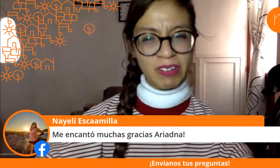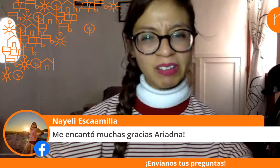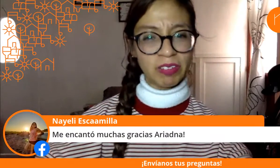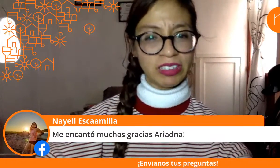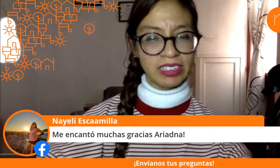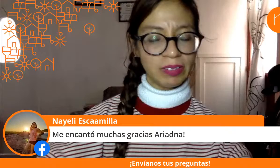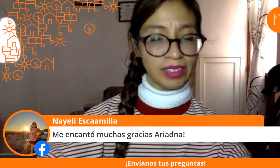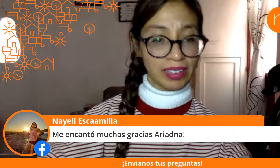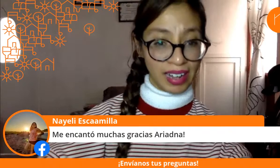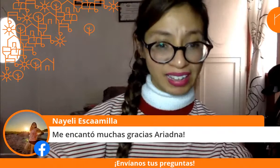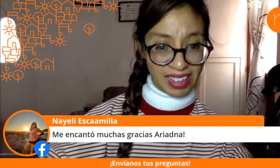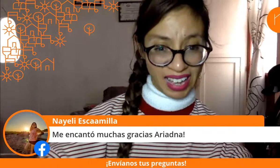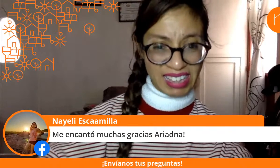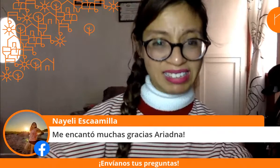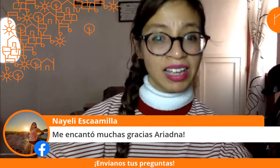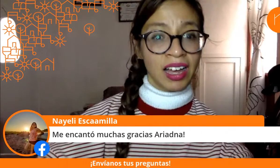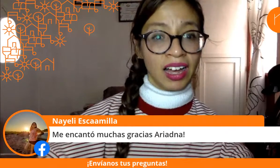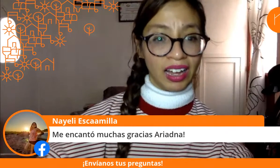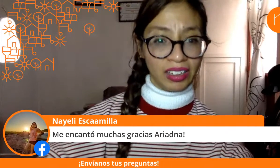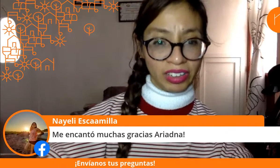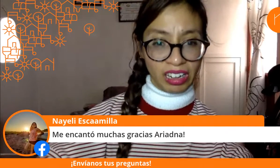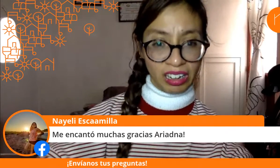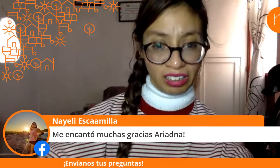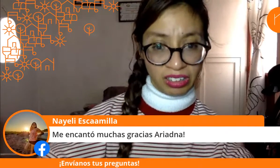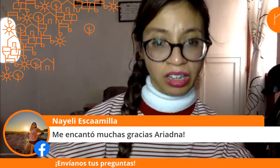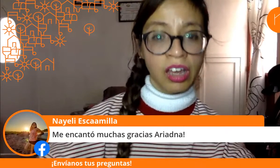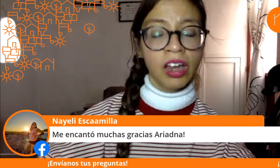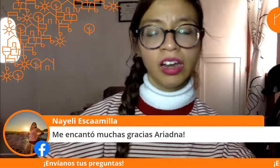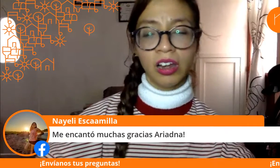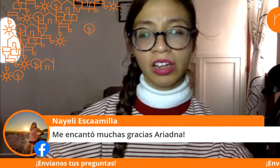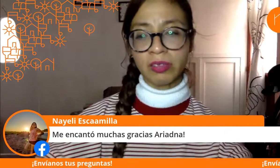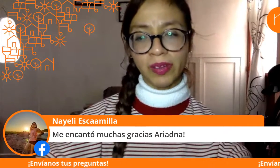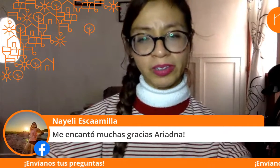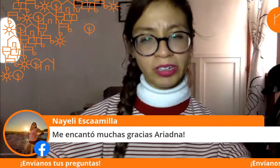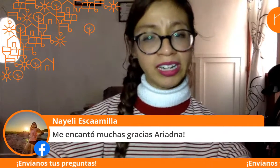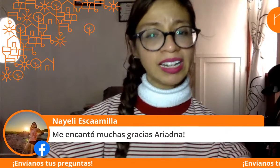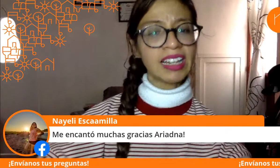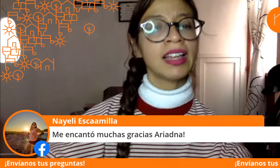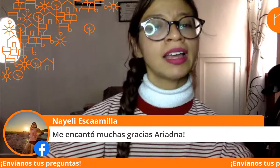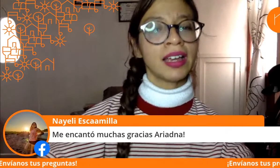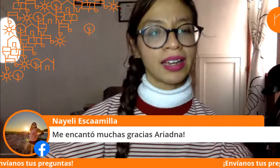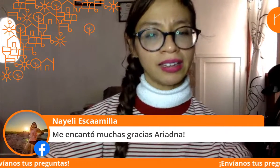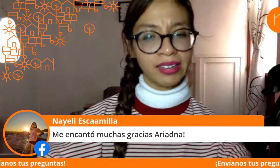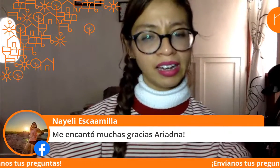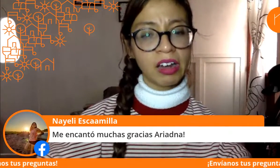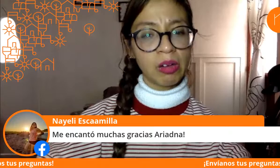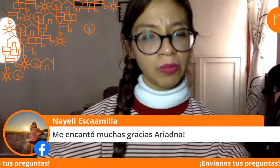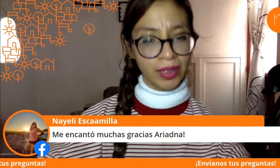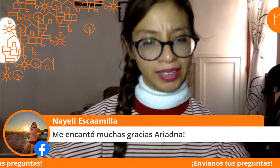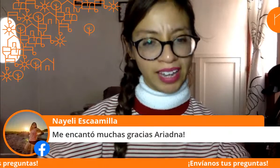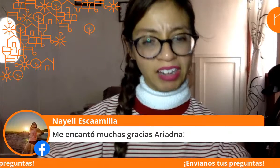Muchísimas, muchísimas gracias a todos las personitas que están